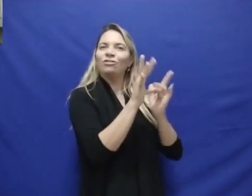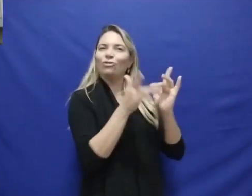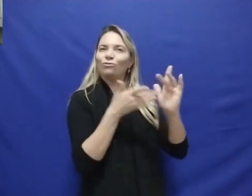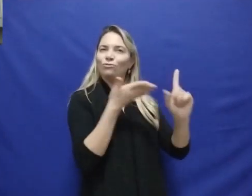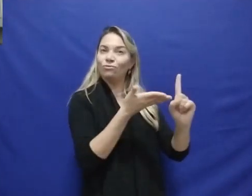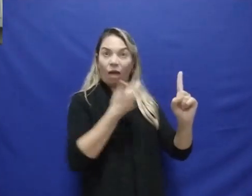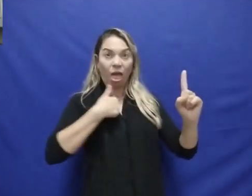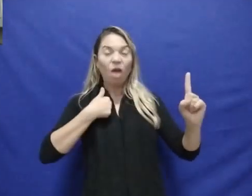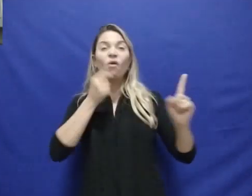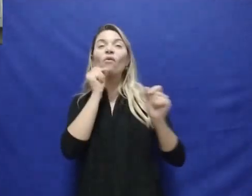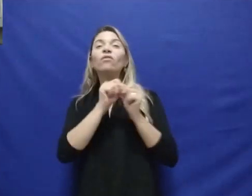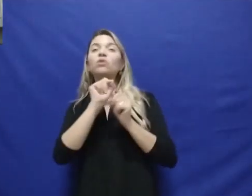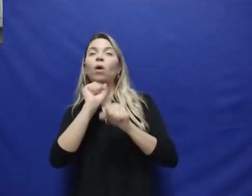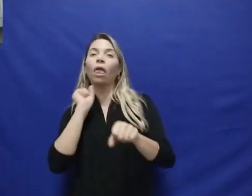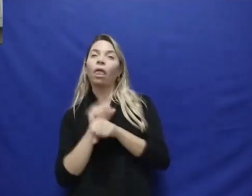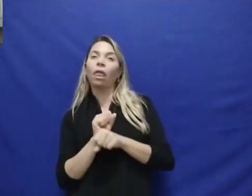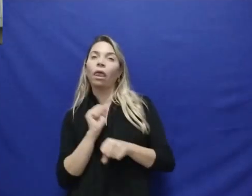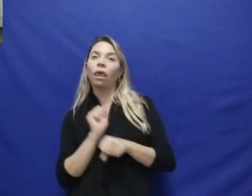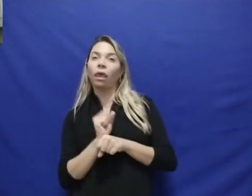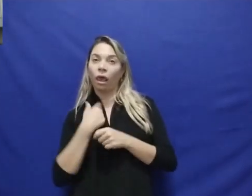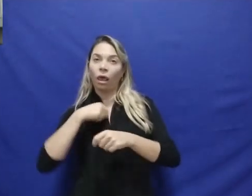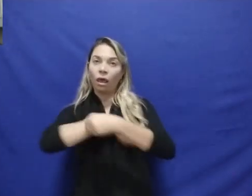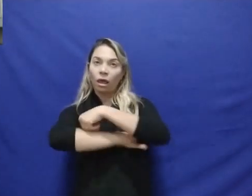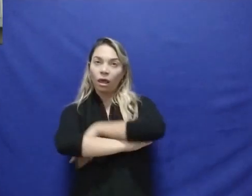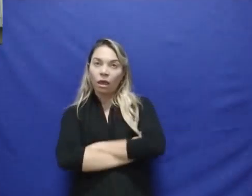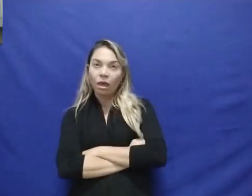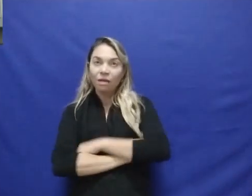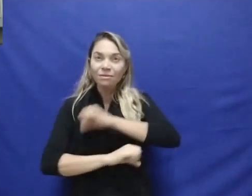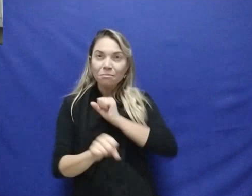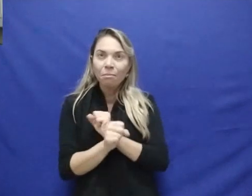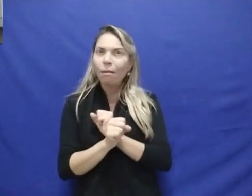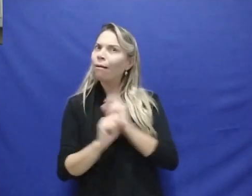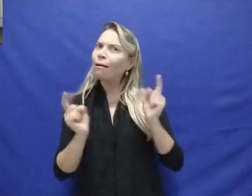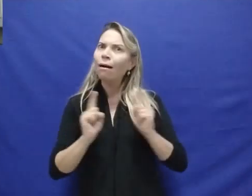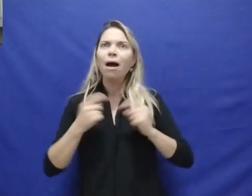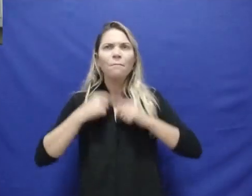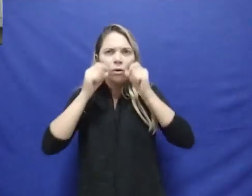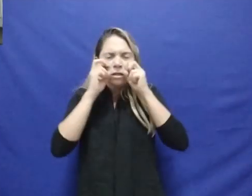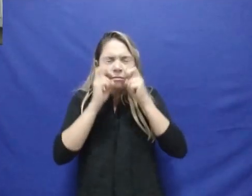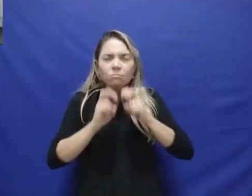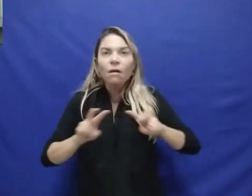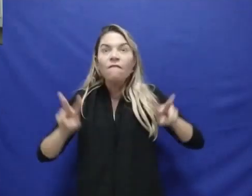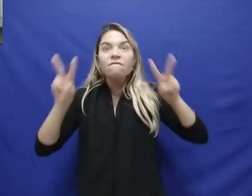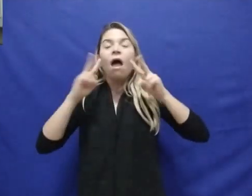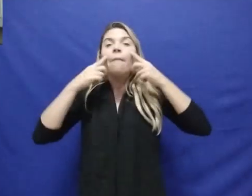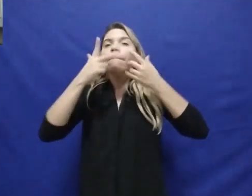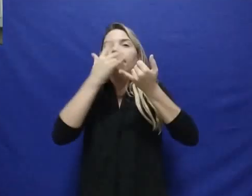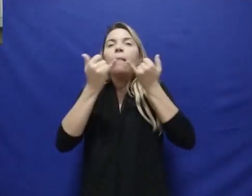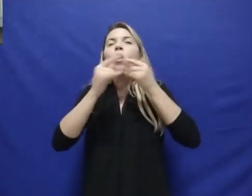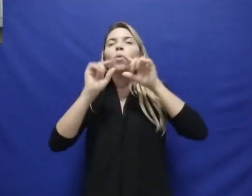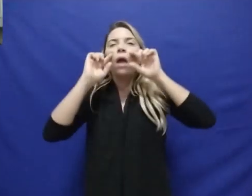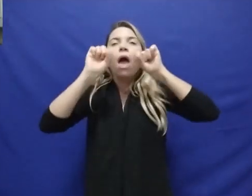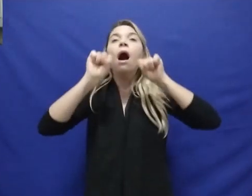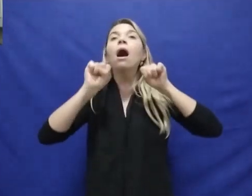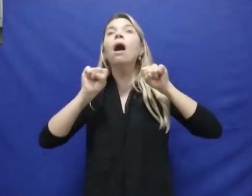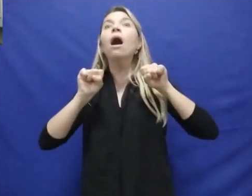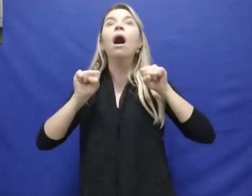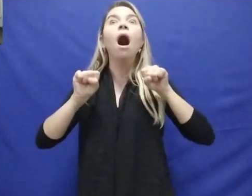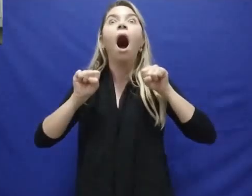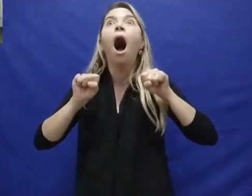estamos aguardando? É tempo de levantar os olhos, tirar os olhos das nossas